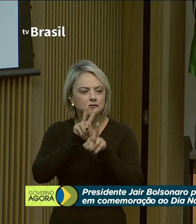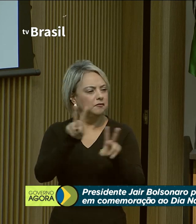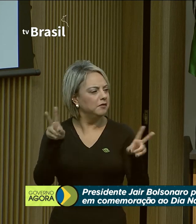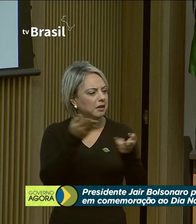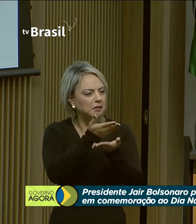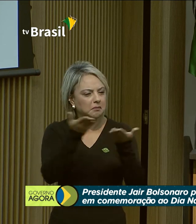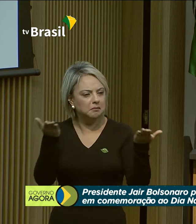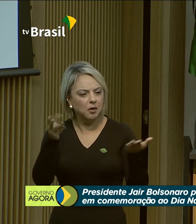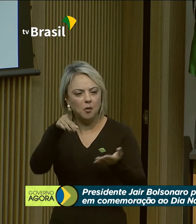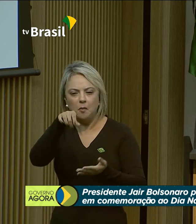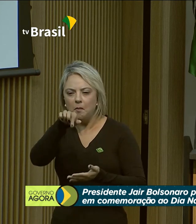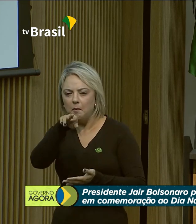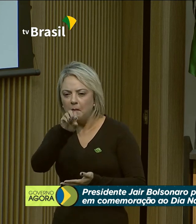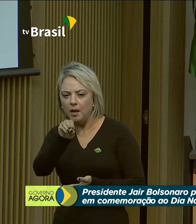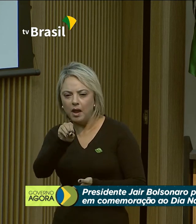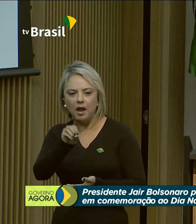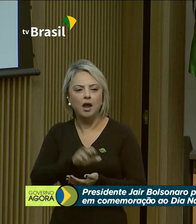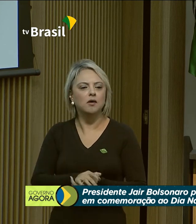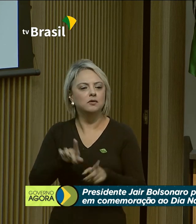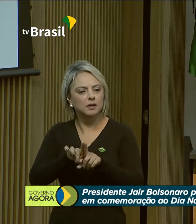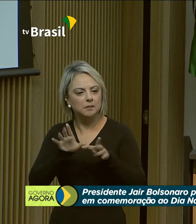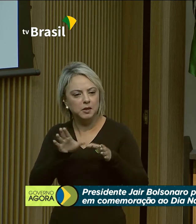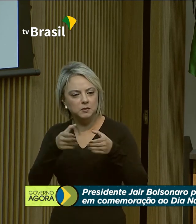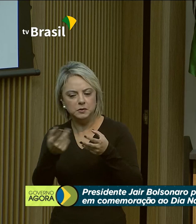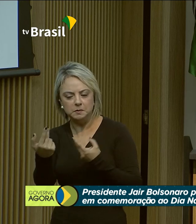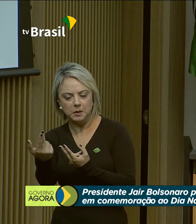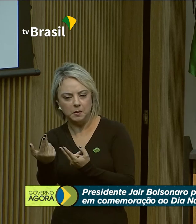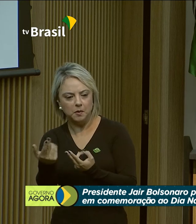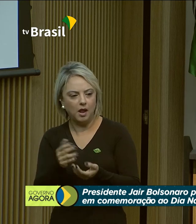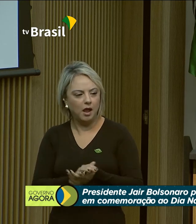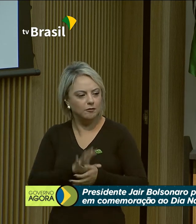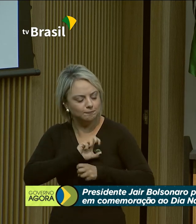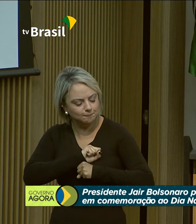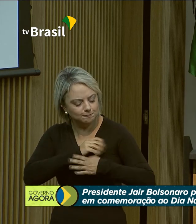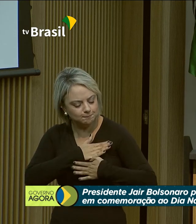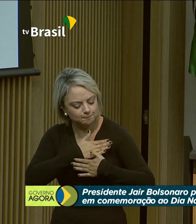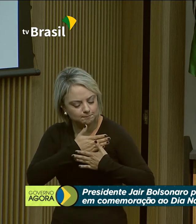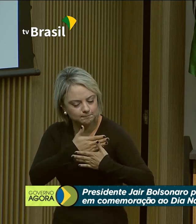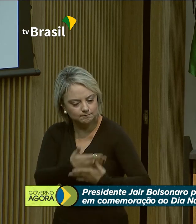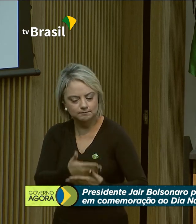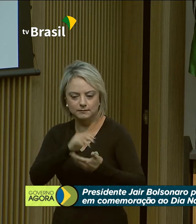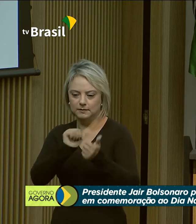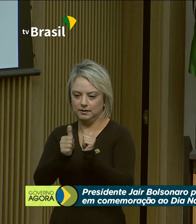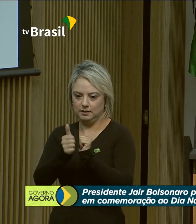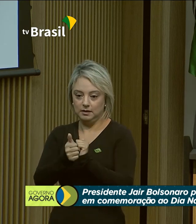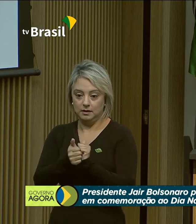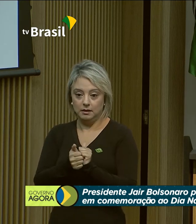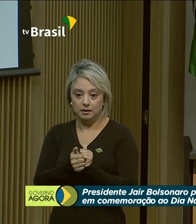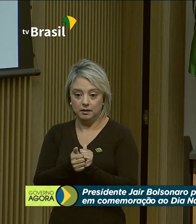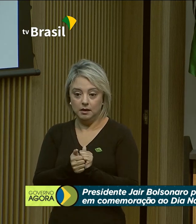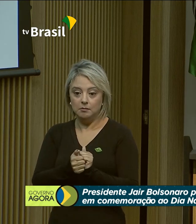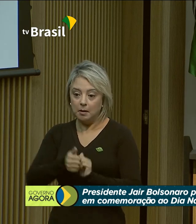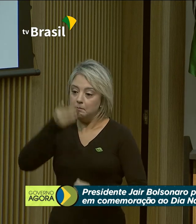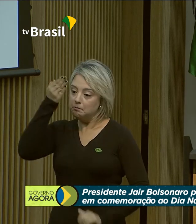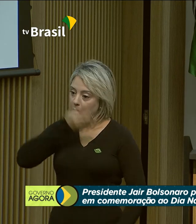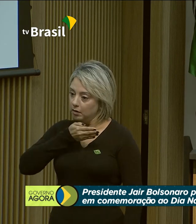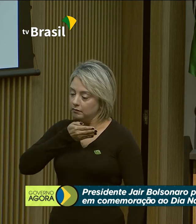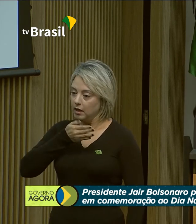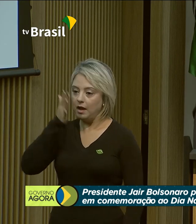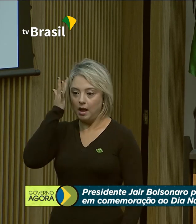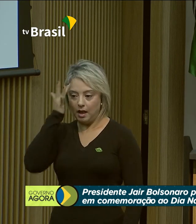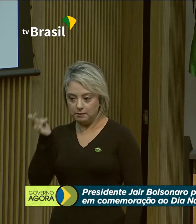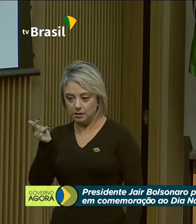Silva, palmeirense também, não tem quem não tenha uma paixão pelo futebol. E, para comprovar isso daí,